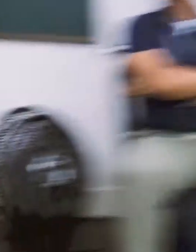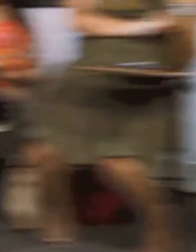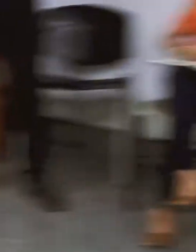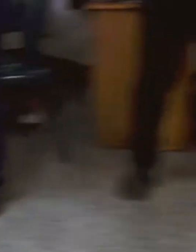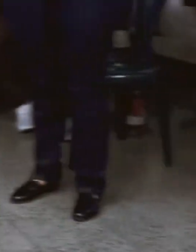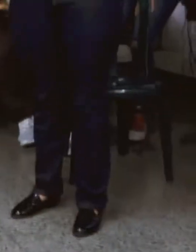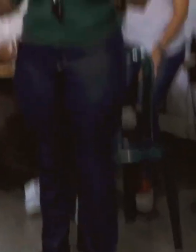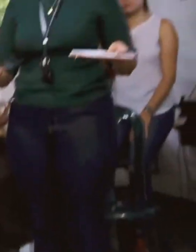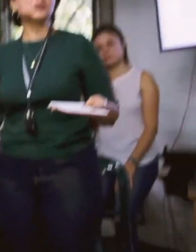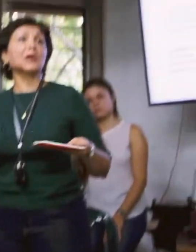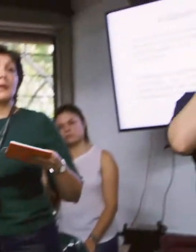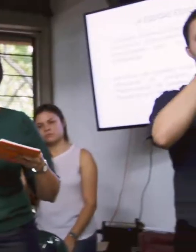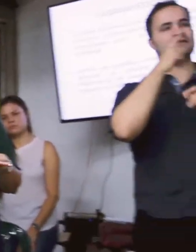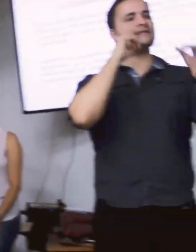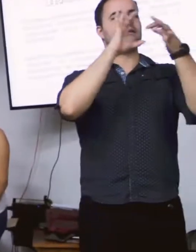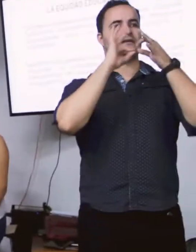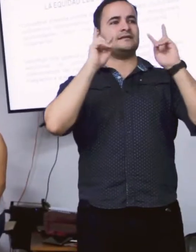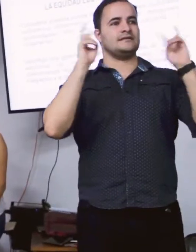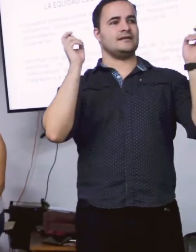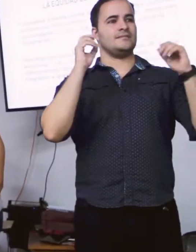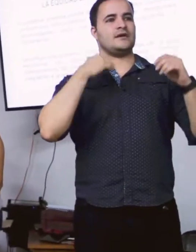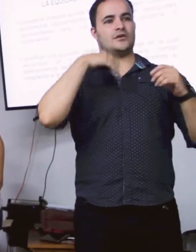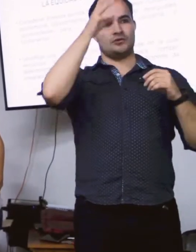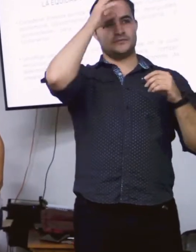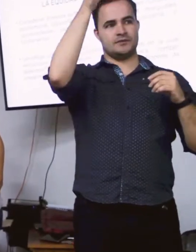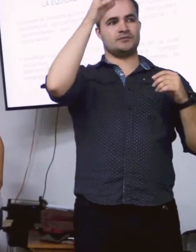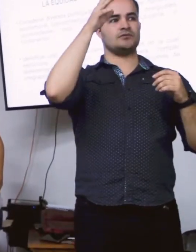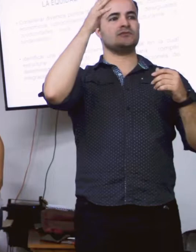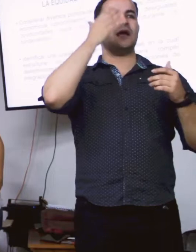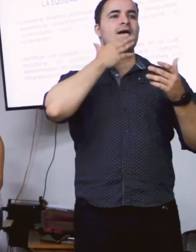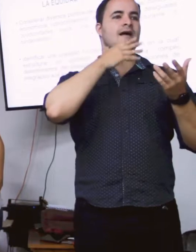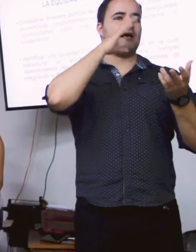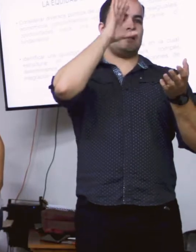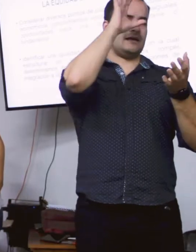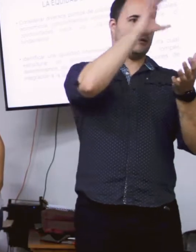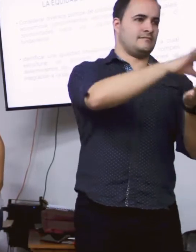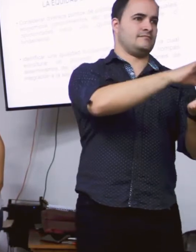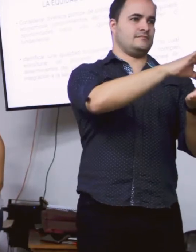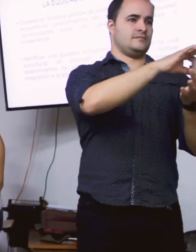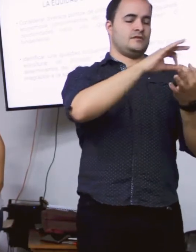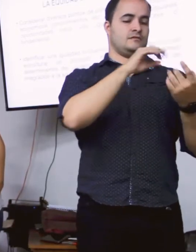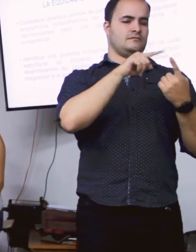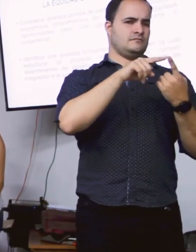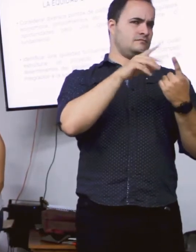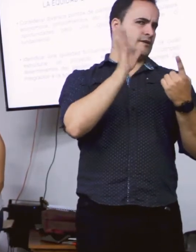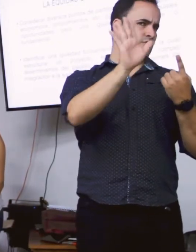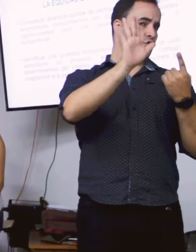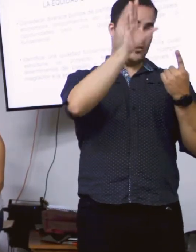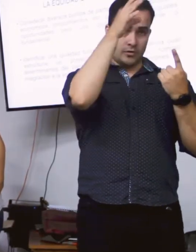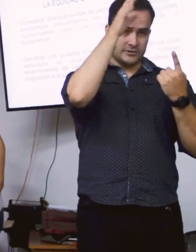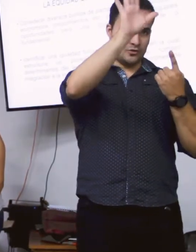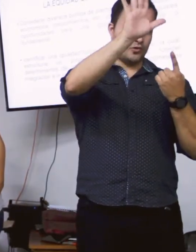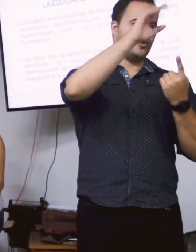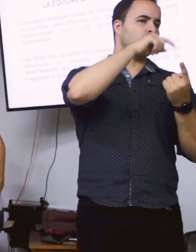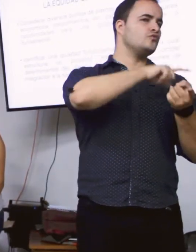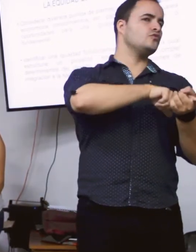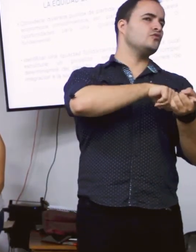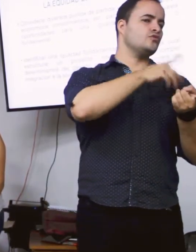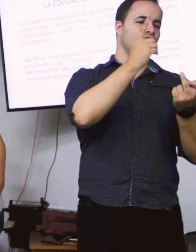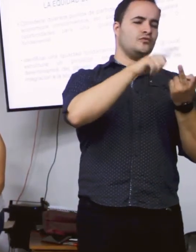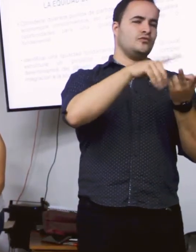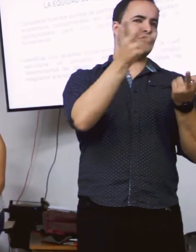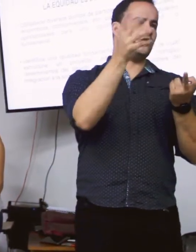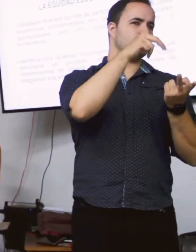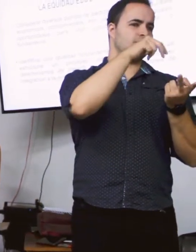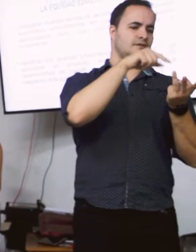lingüistas que defienden que debemos hablar con conceptos situados. ¿Desde dónde? ¿En qué temporalidad? ¿Cómo lo vamos a mirar?